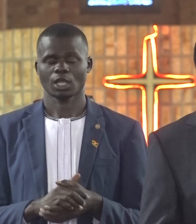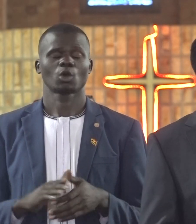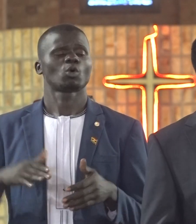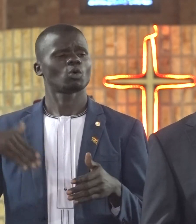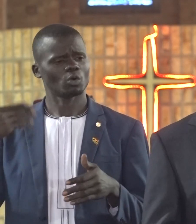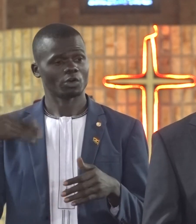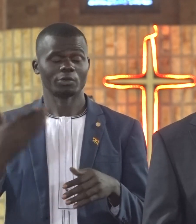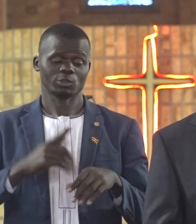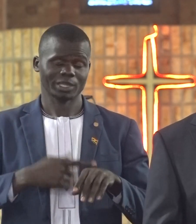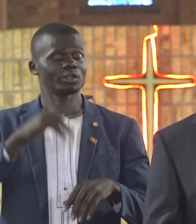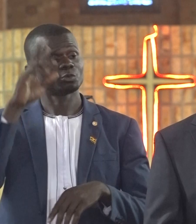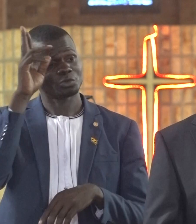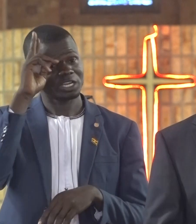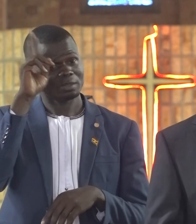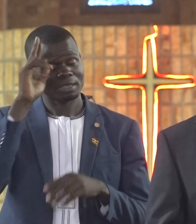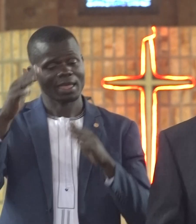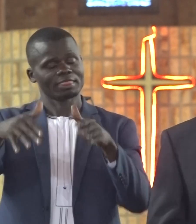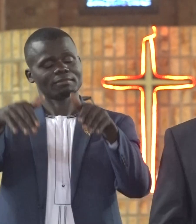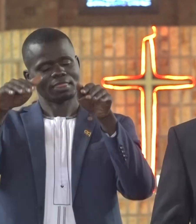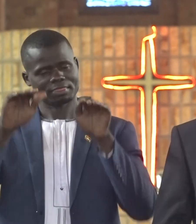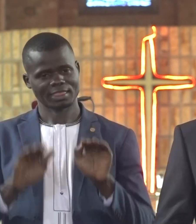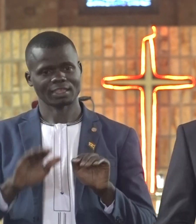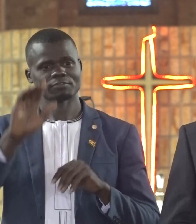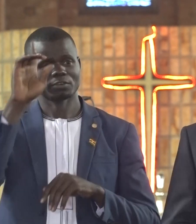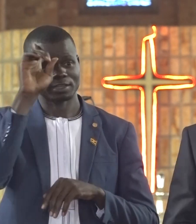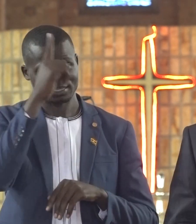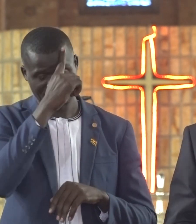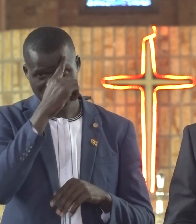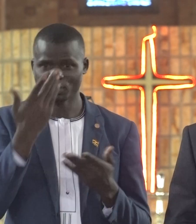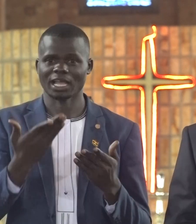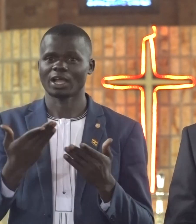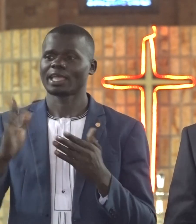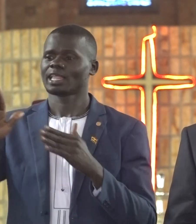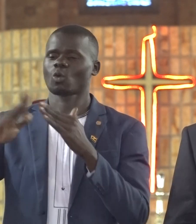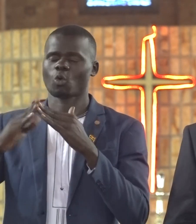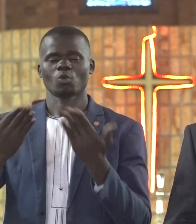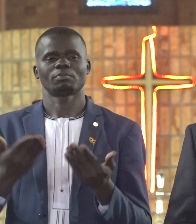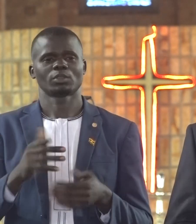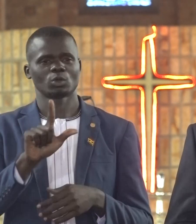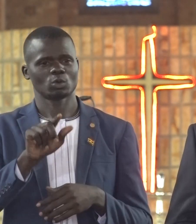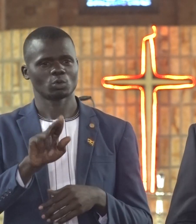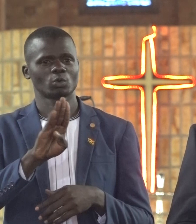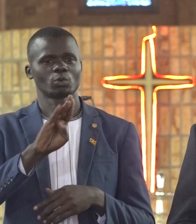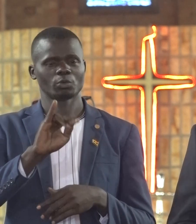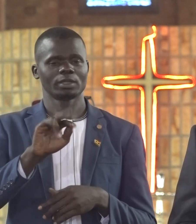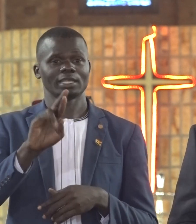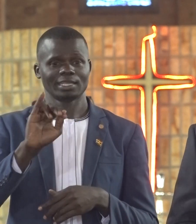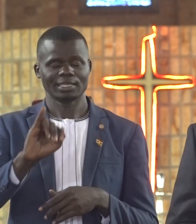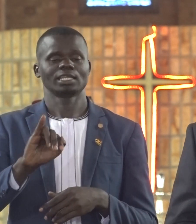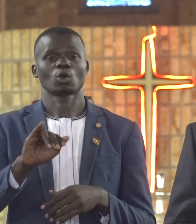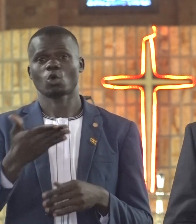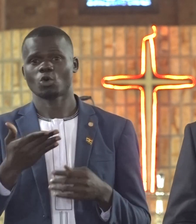Bulijjo bwe tuba tujjukira amatikkira tubeera mu lubiri oba mu mbuga